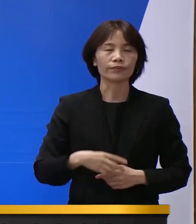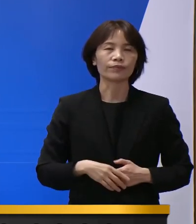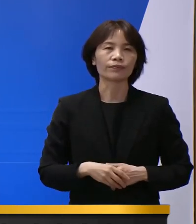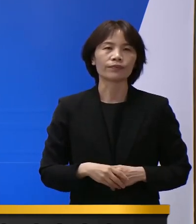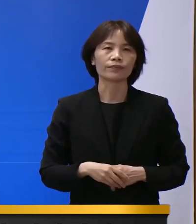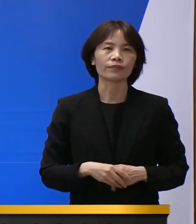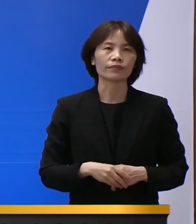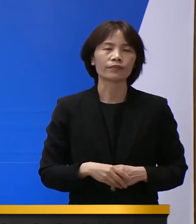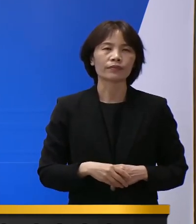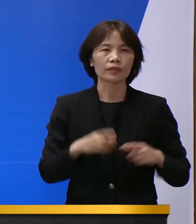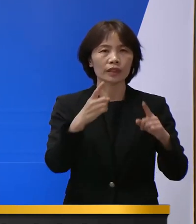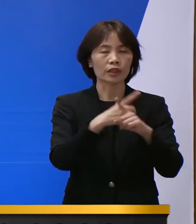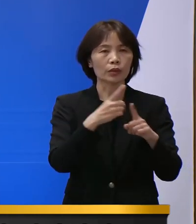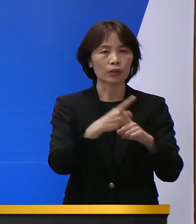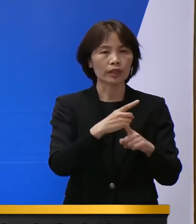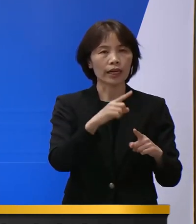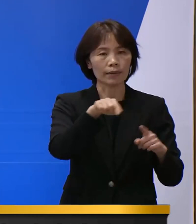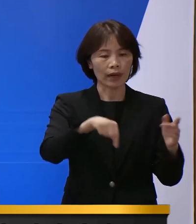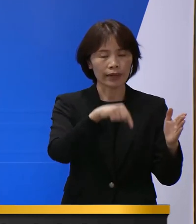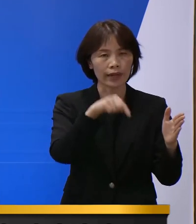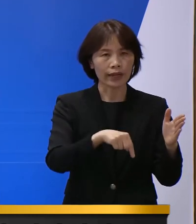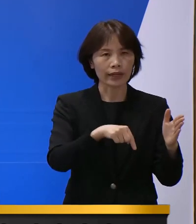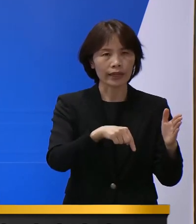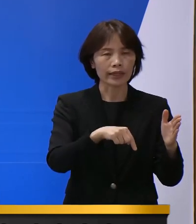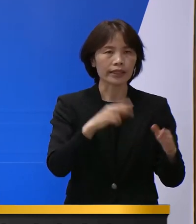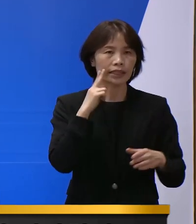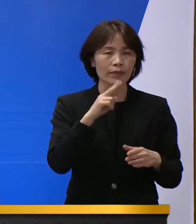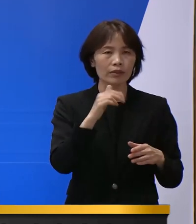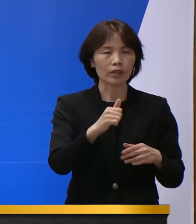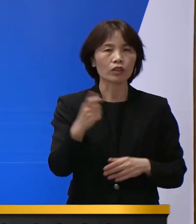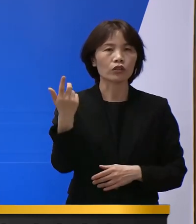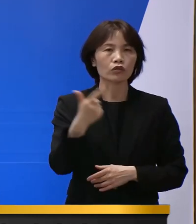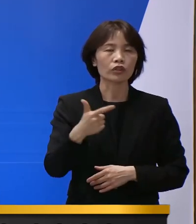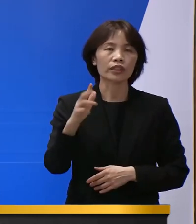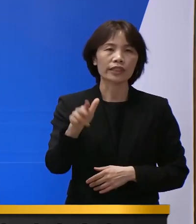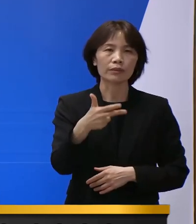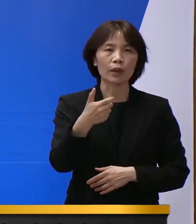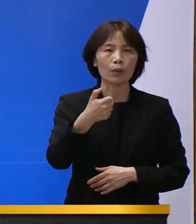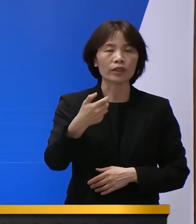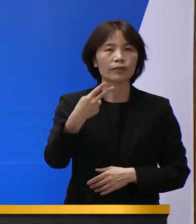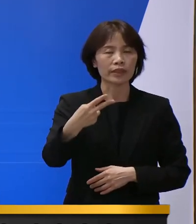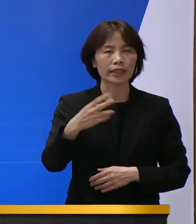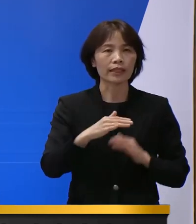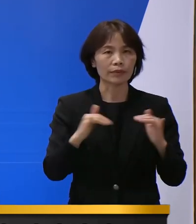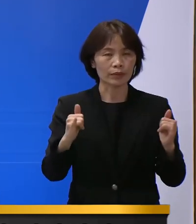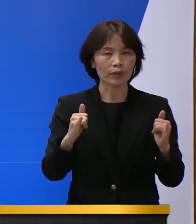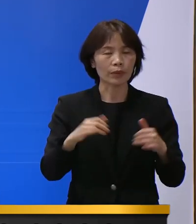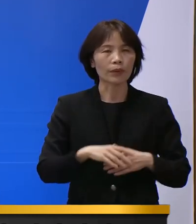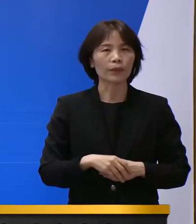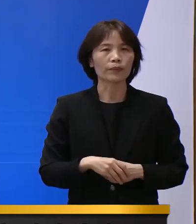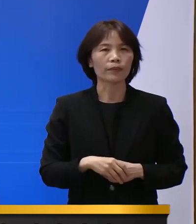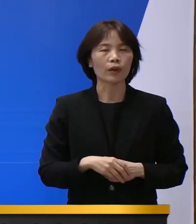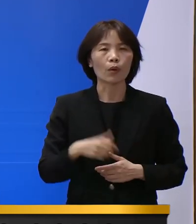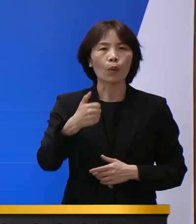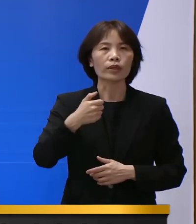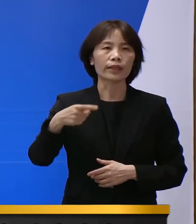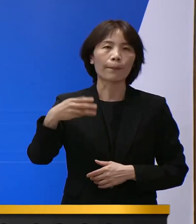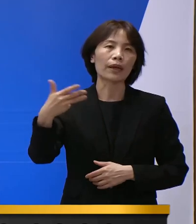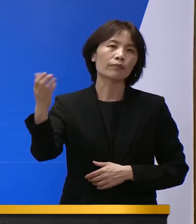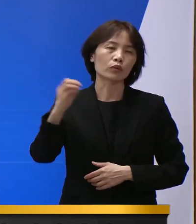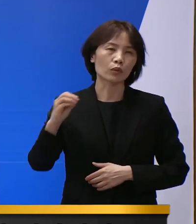6,623명입니다. 재택치료 대상자 중 집중관리군은 6,752명으로 전체 대상자의